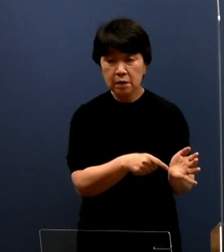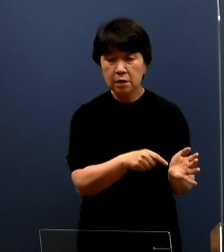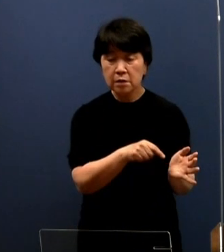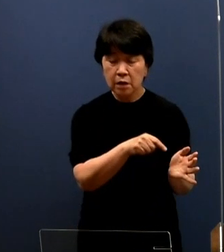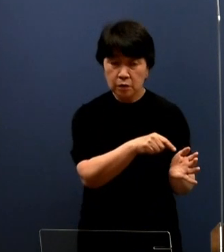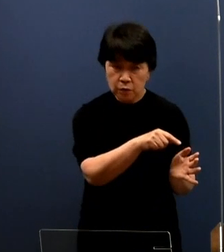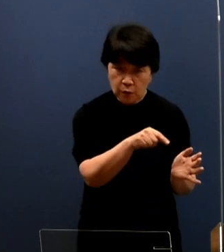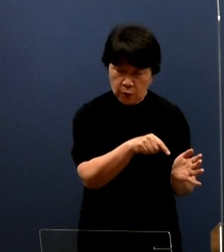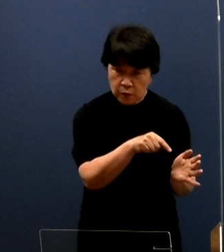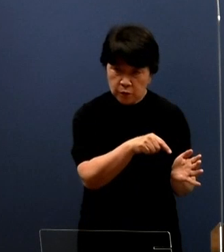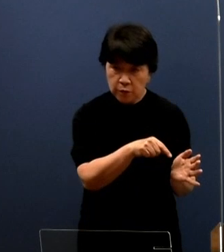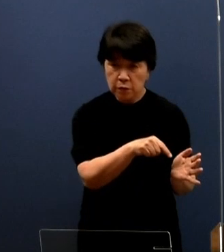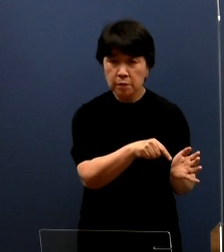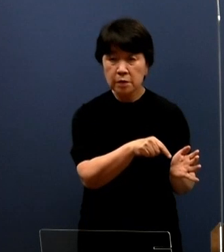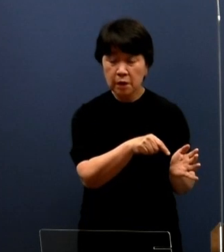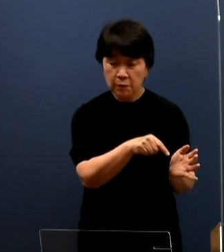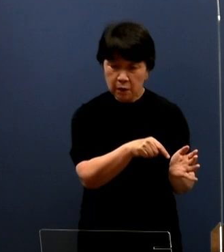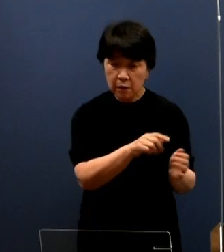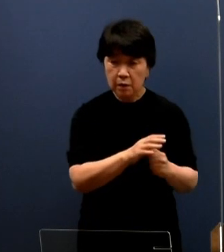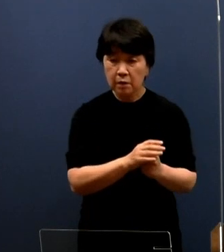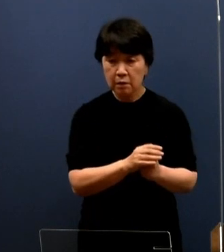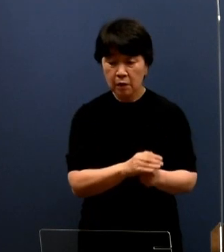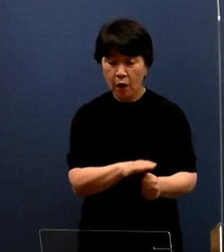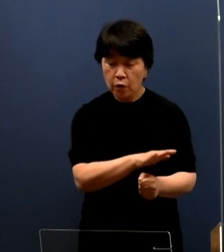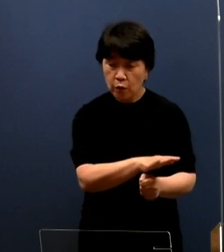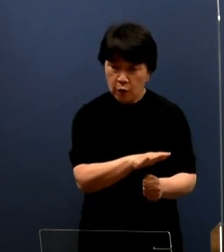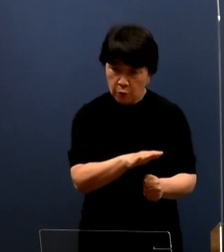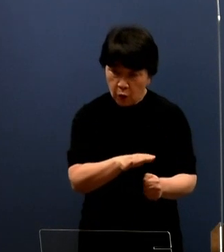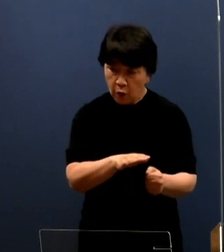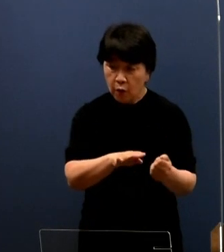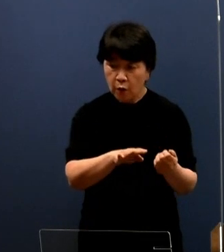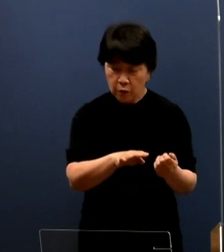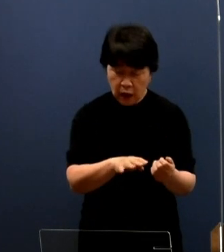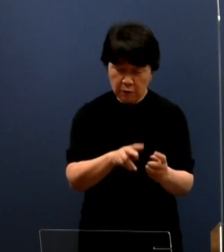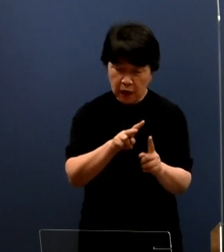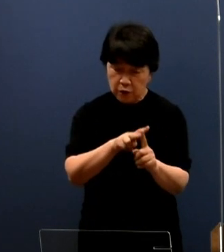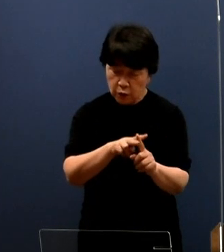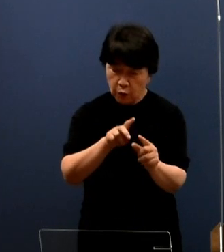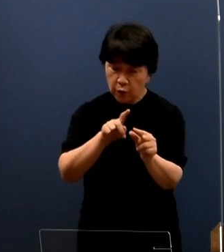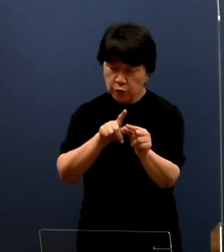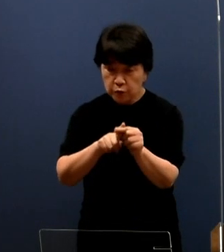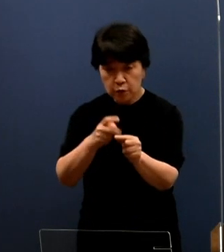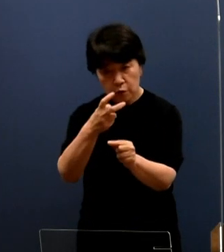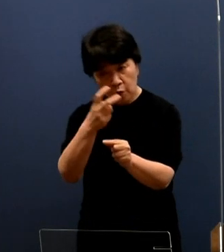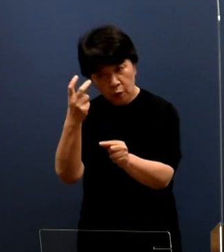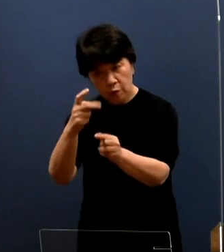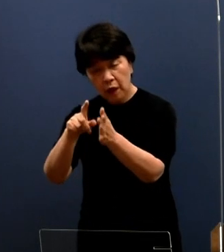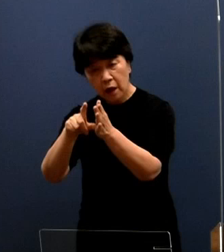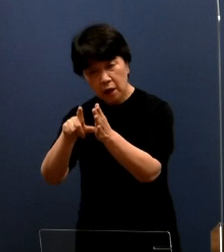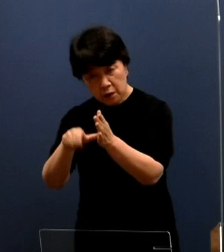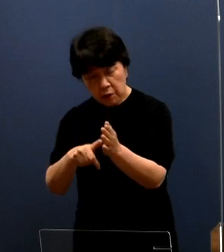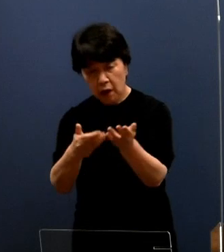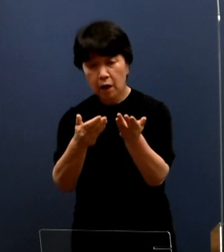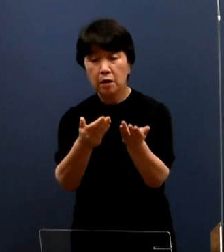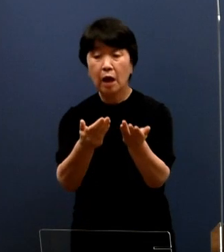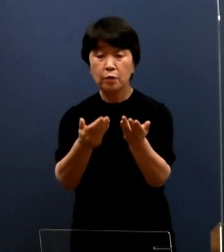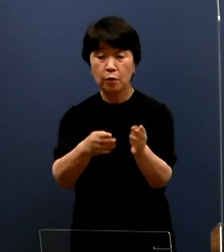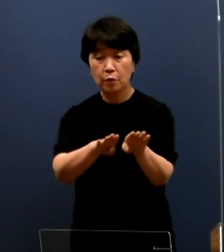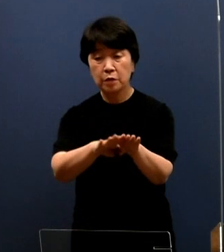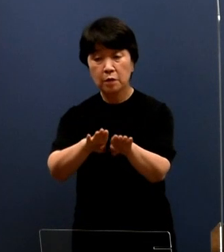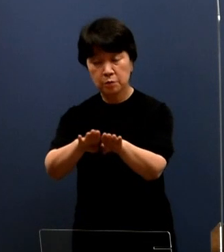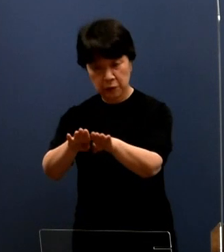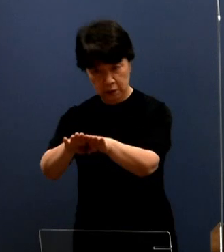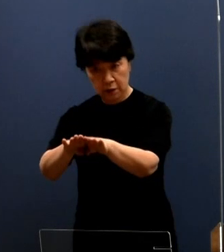まあ、そういう意味では子どもさん方全般について生じる話ではなくて、まあ、小中高生での